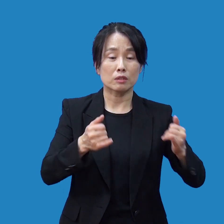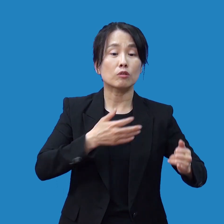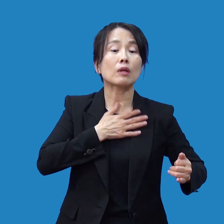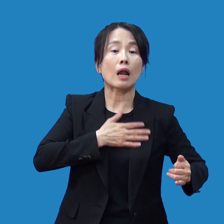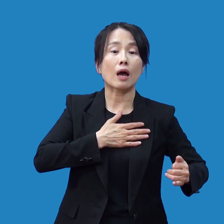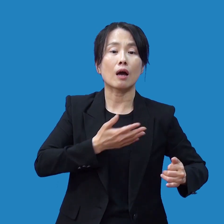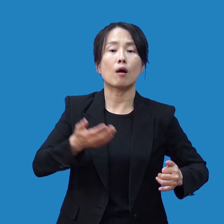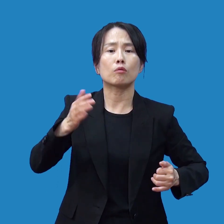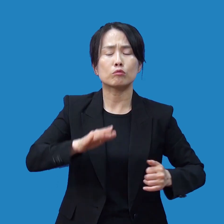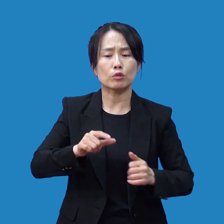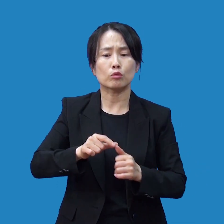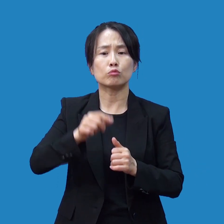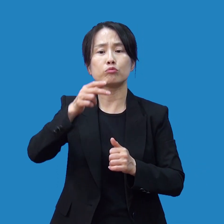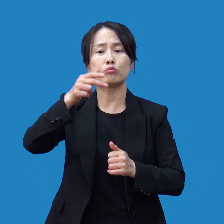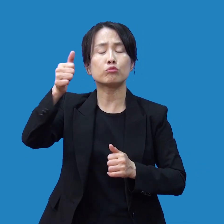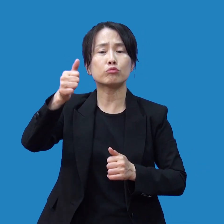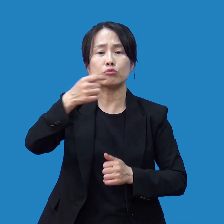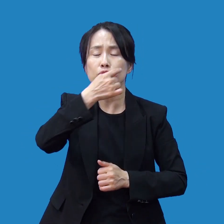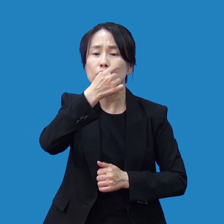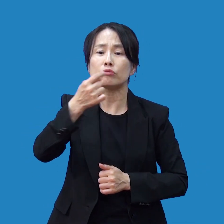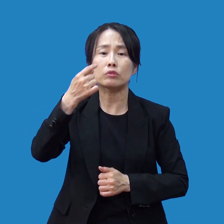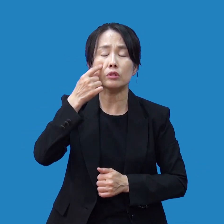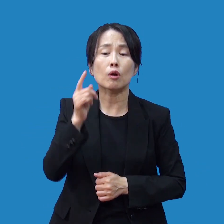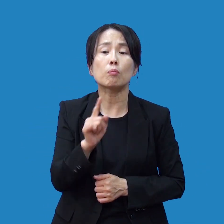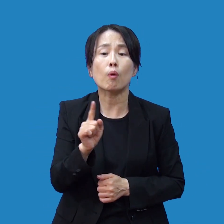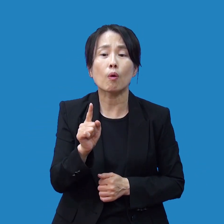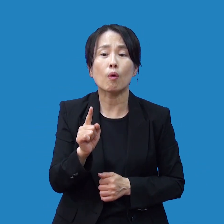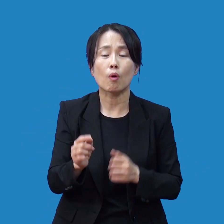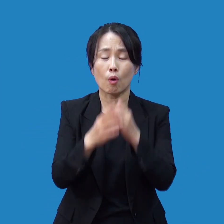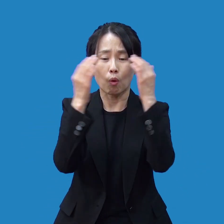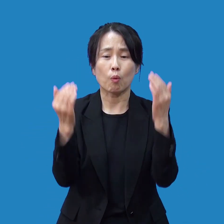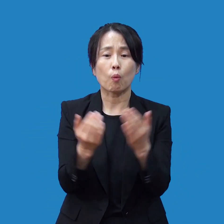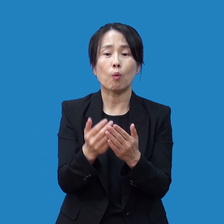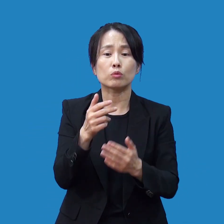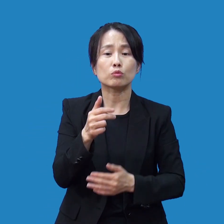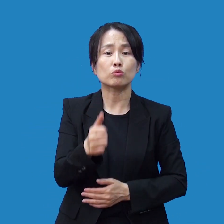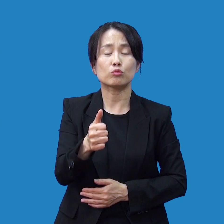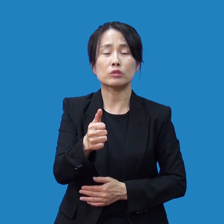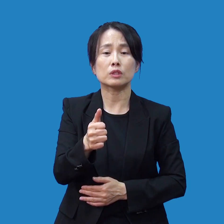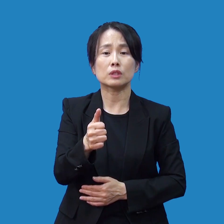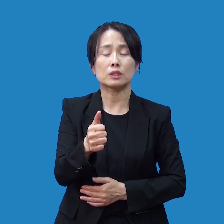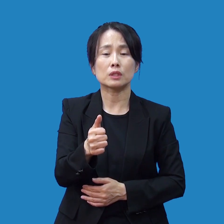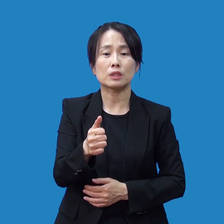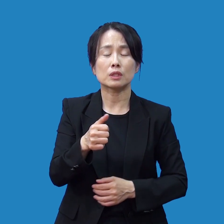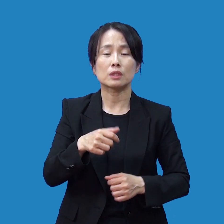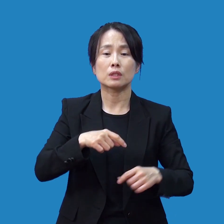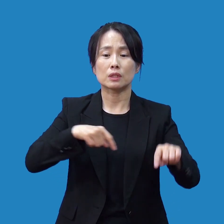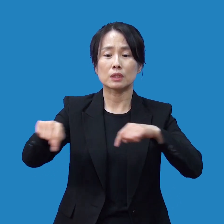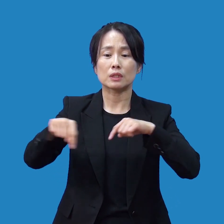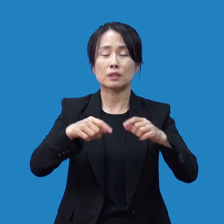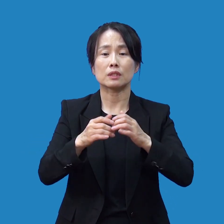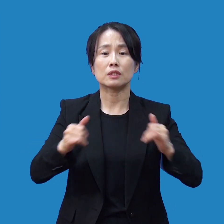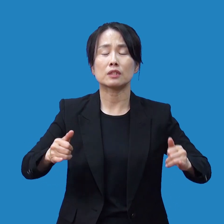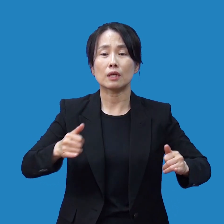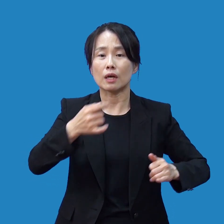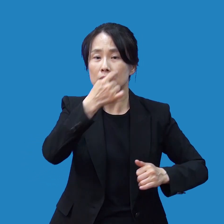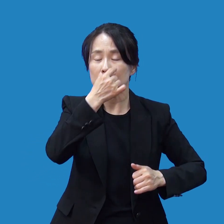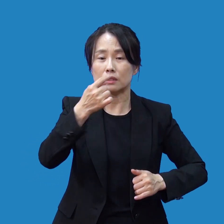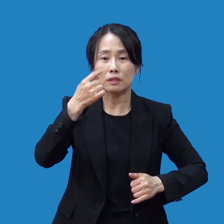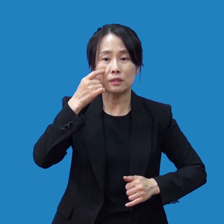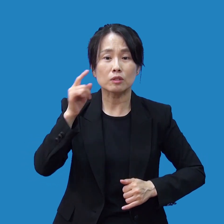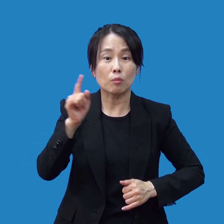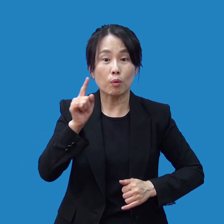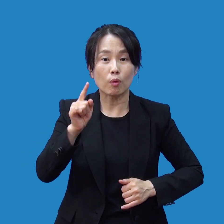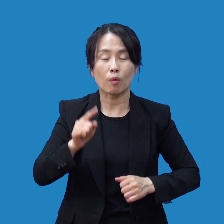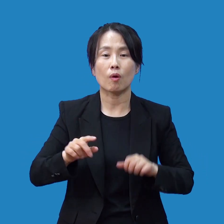예수님이 지금 온 우주의 주권자가 되시고 주인이 되신다는 걸 증명해야 됩니다. 그러기 위해서 지금 베드로가